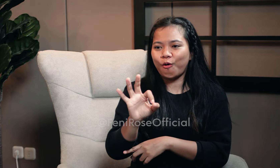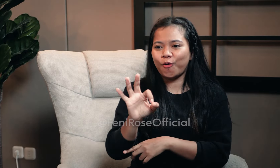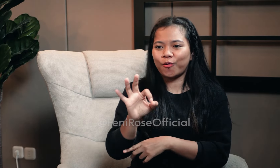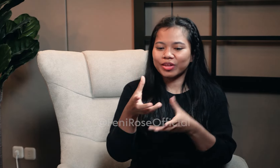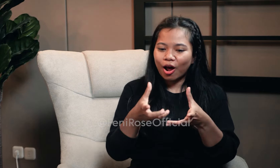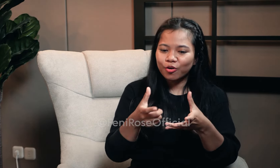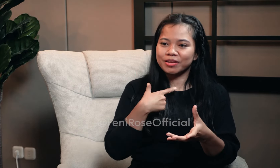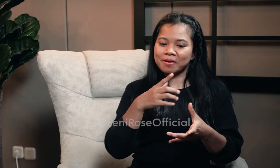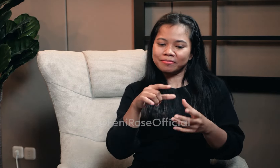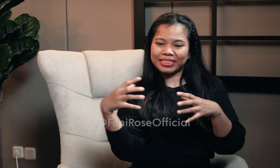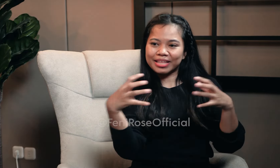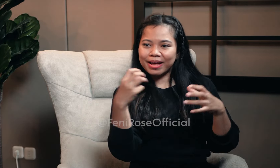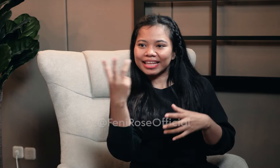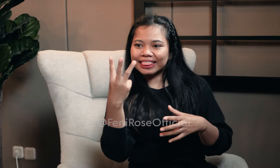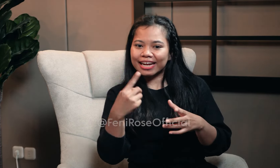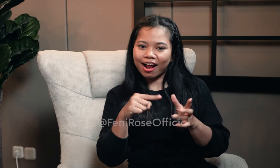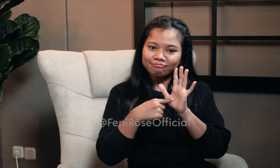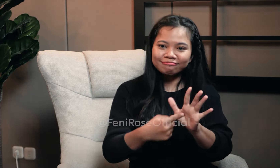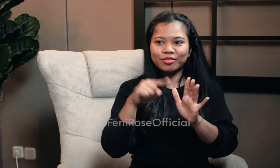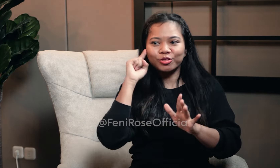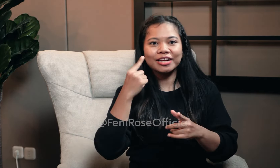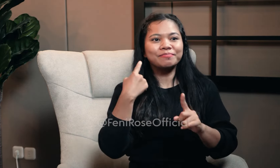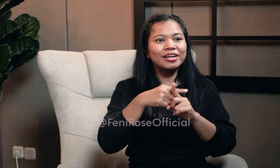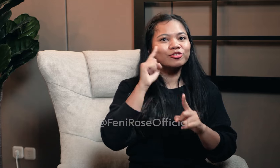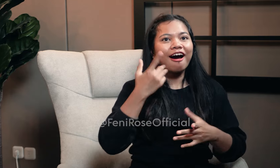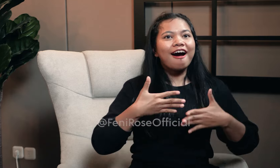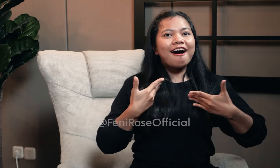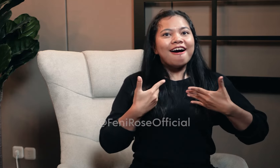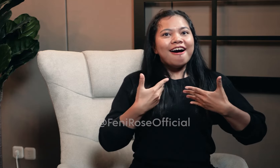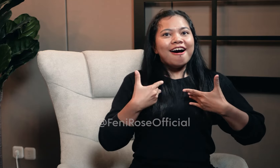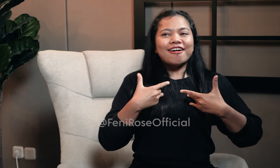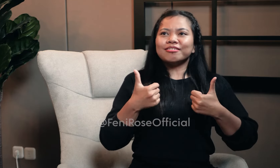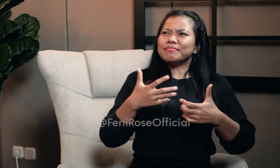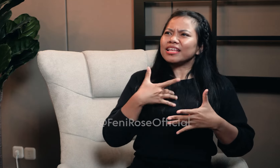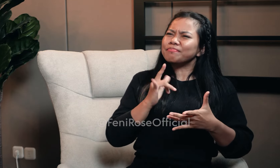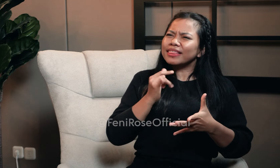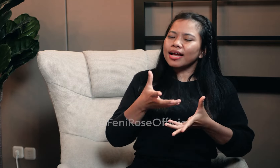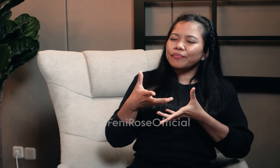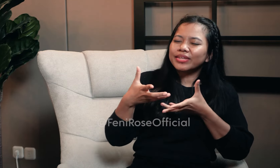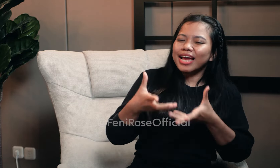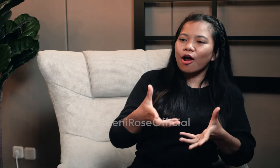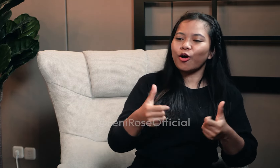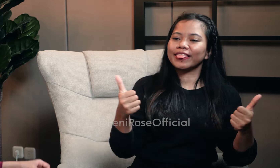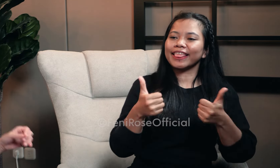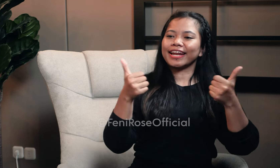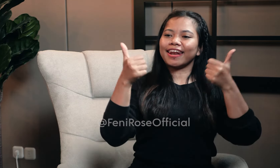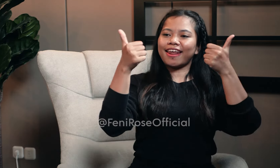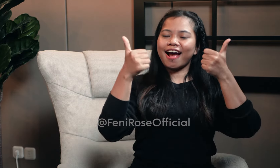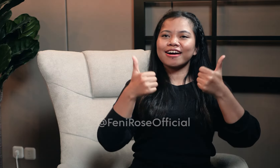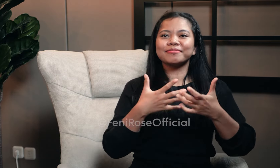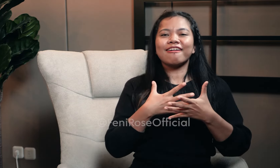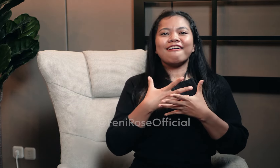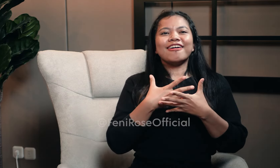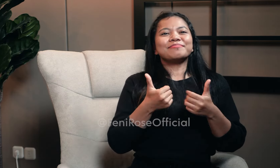Heeh seperti merasa kado buat saya kesempatan teman tuli bisa mengikuti debat seperti itu Menurut saya pribadi